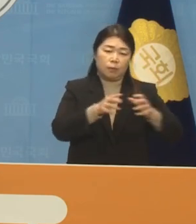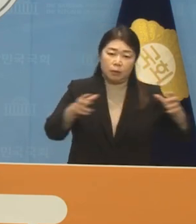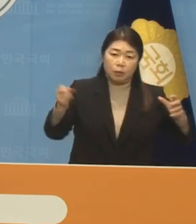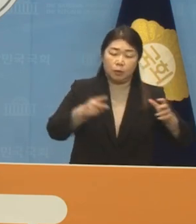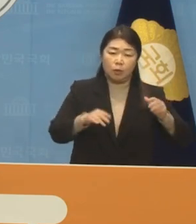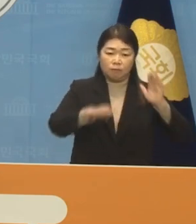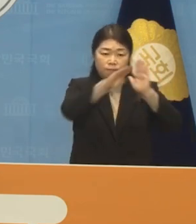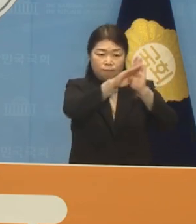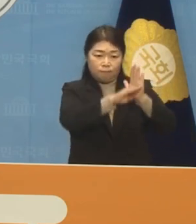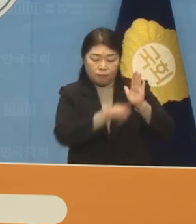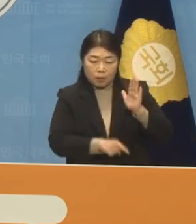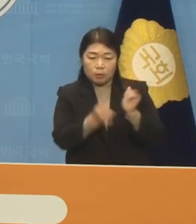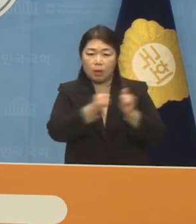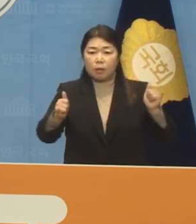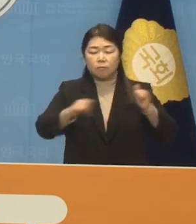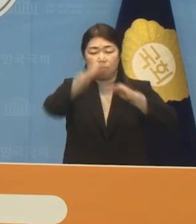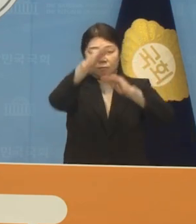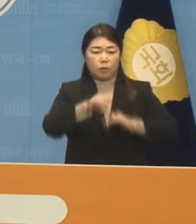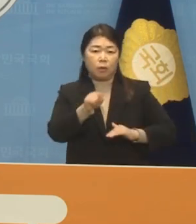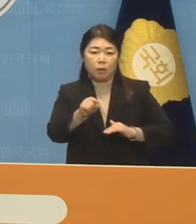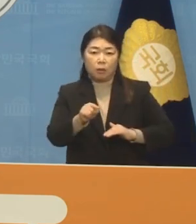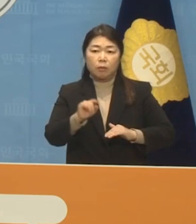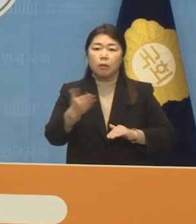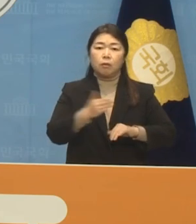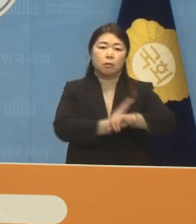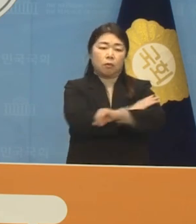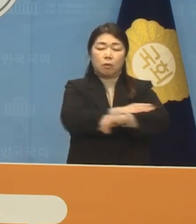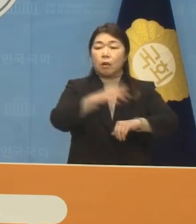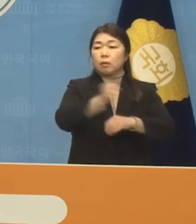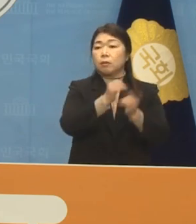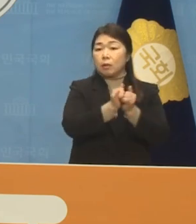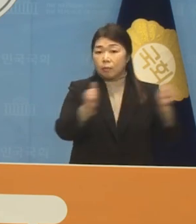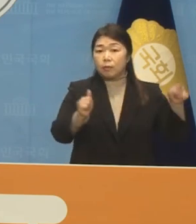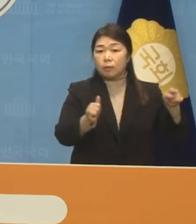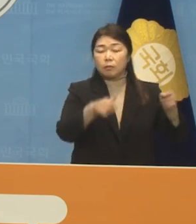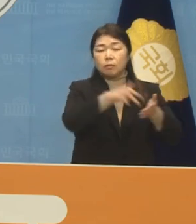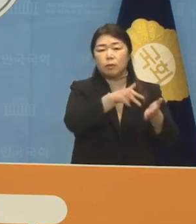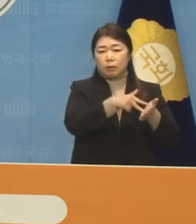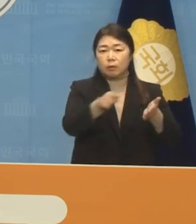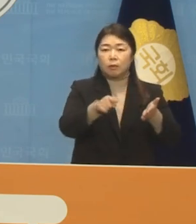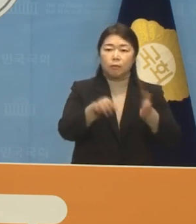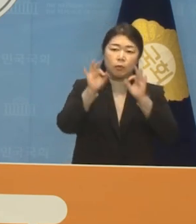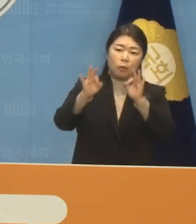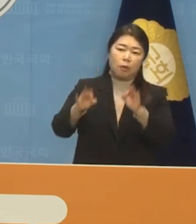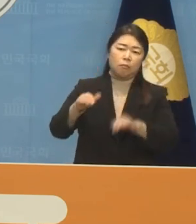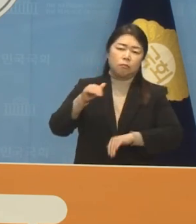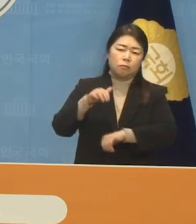위계로 구분되어 질서가 짜여진 기득권 사회가 느끼는 불편함입니다.